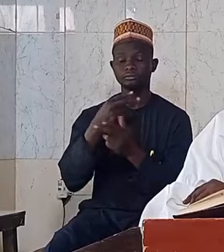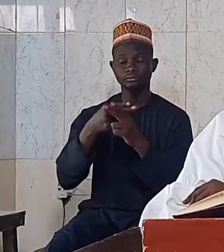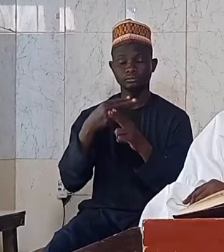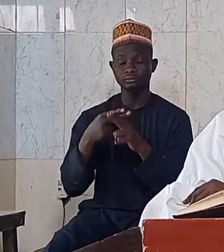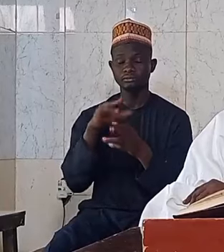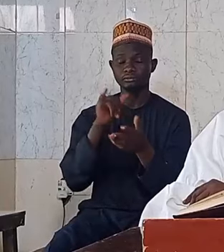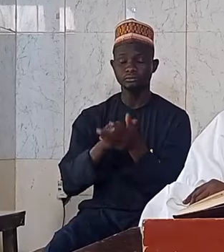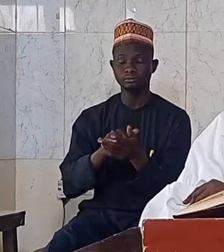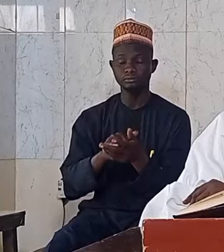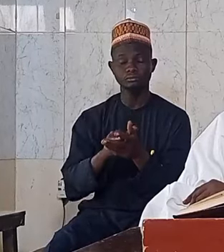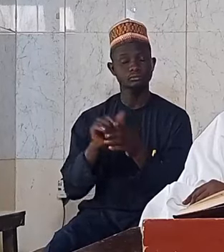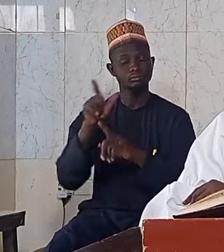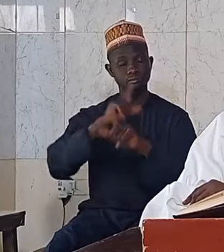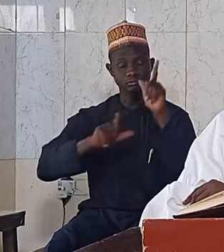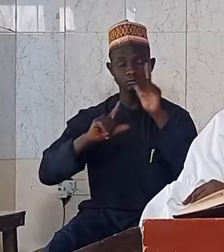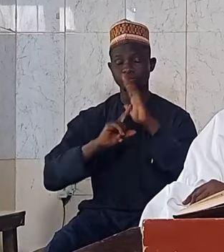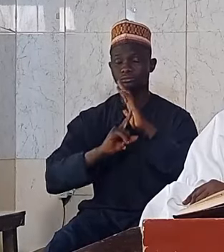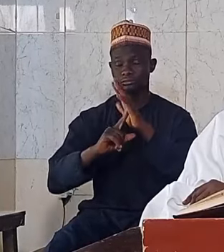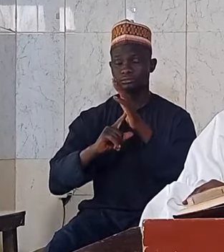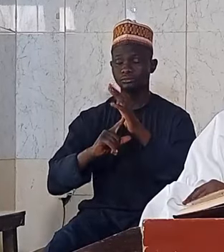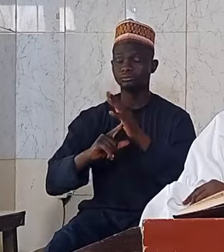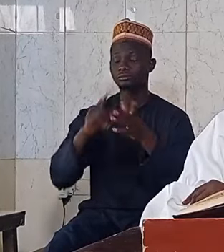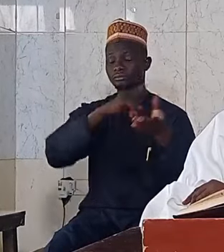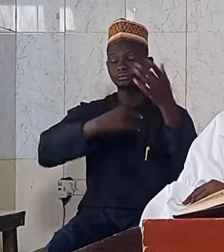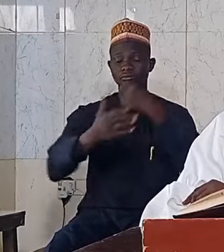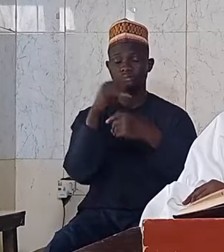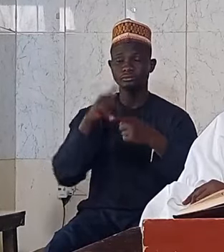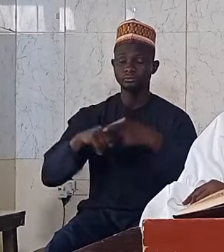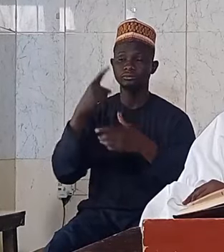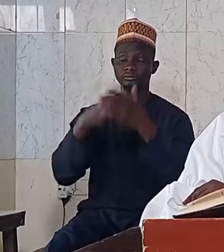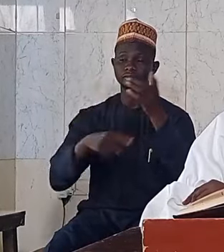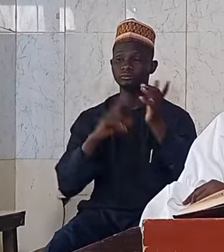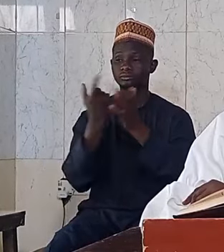واندا صفر تعود على الموصوف